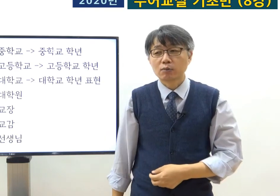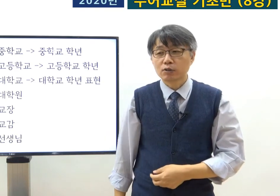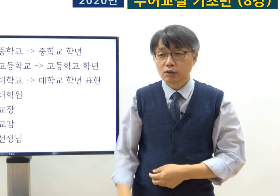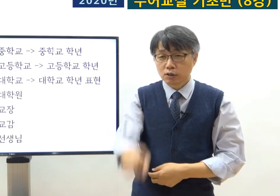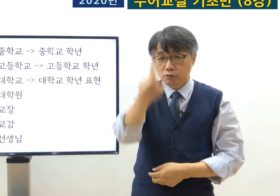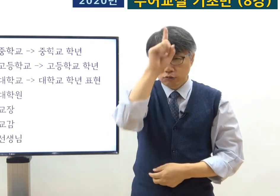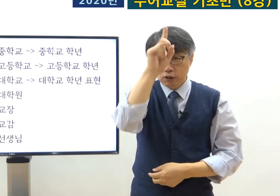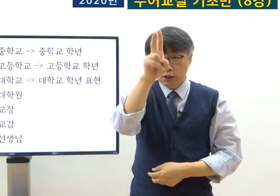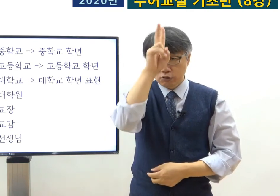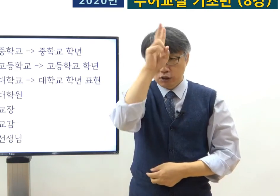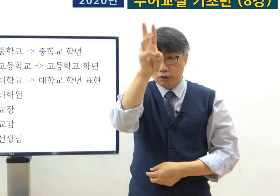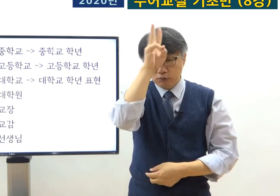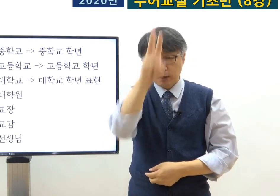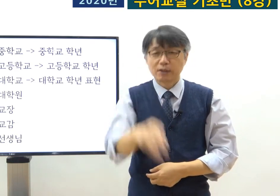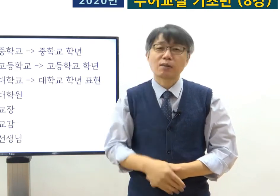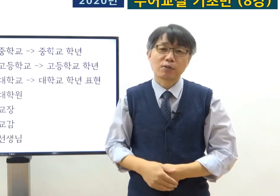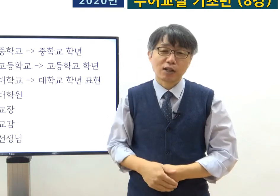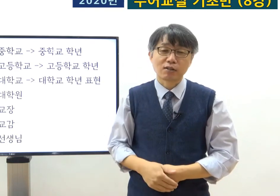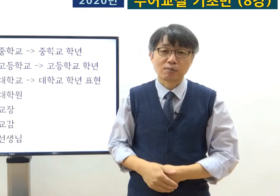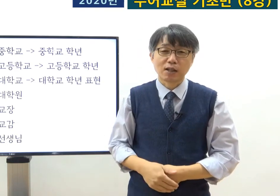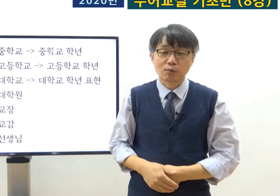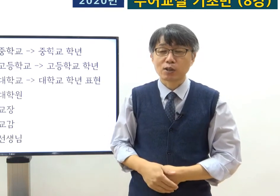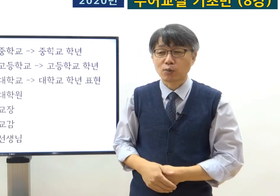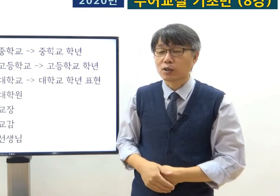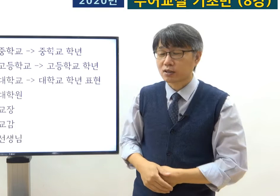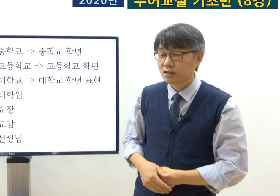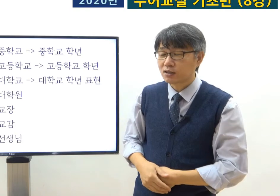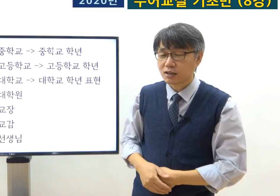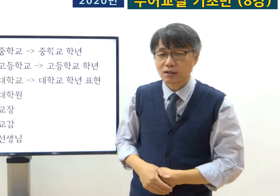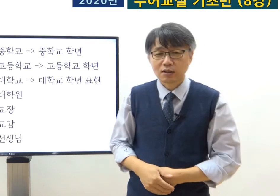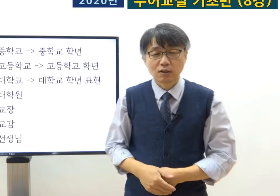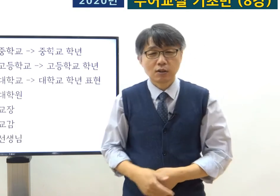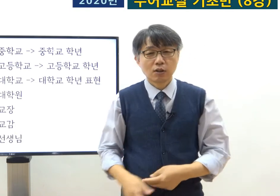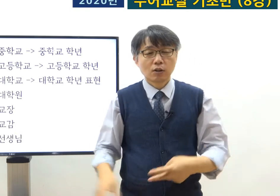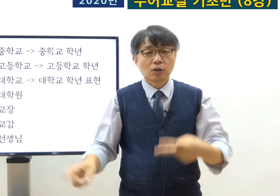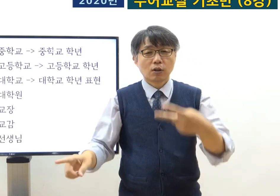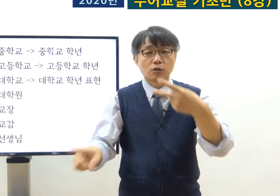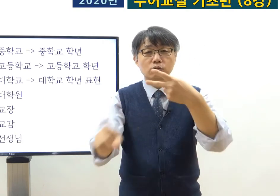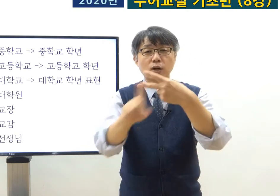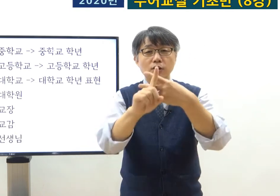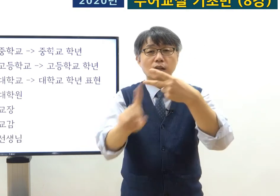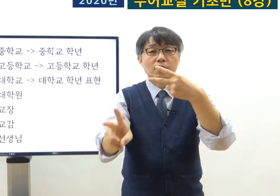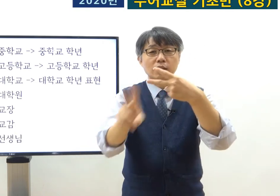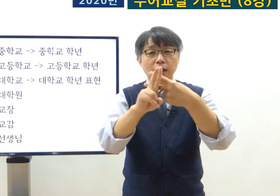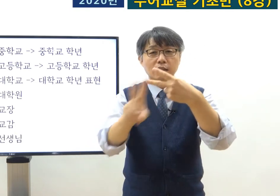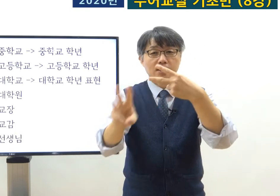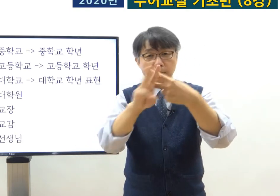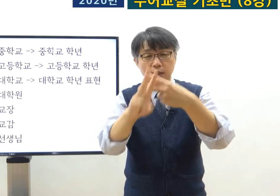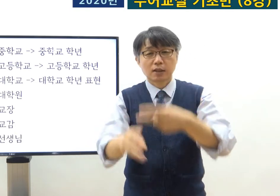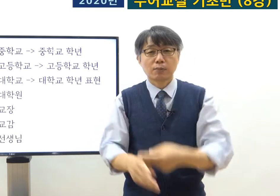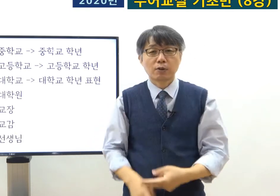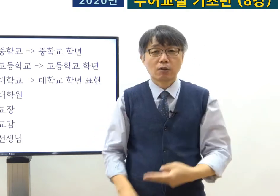분은 중1, 중2, 중3 이렇게 표현하기도 합니다. 우리 농인들은. 그래서 중학교 1학년, 2학년, 3학년 이렇게